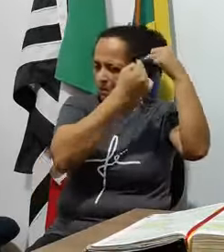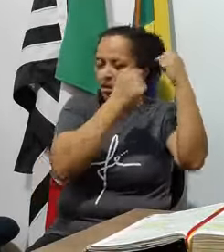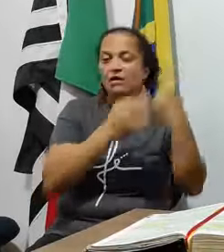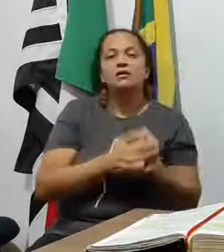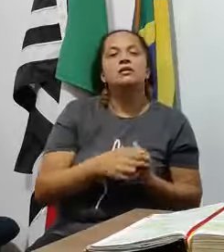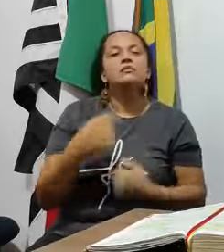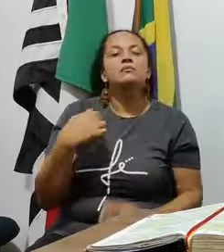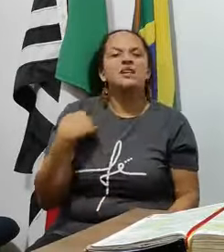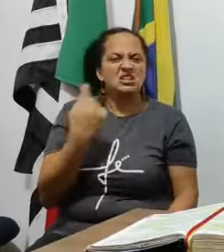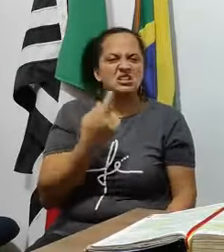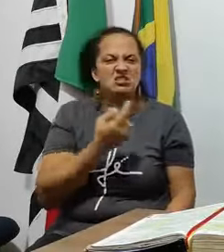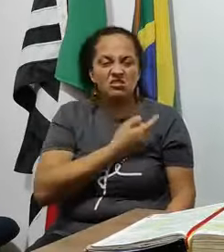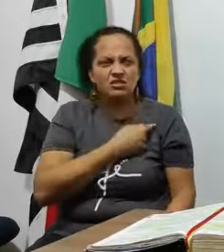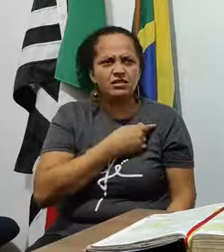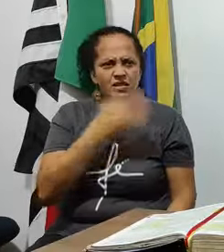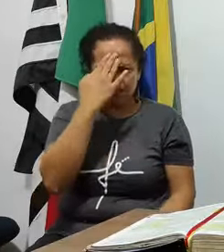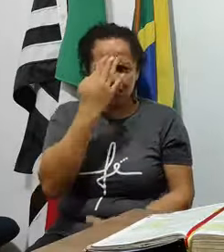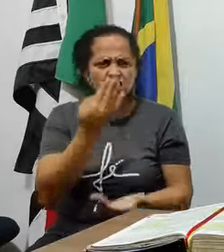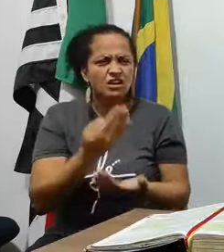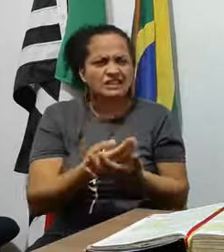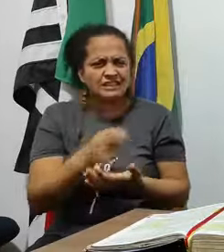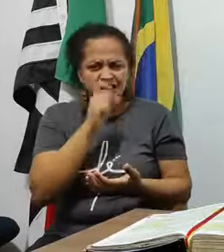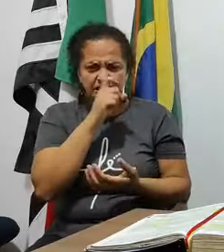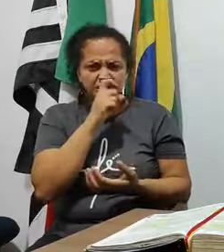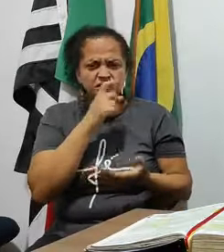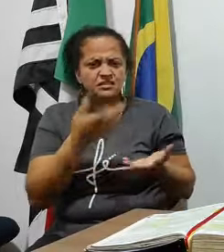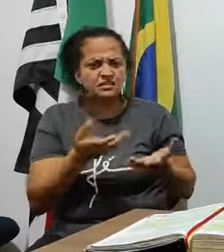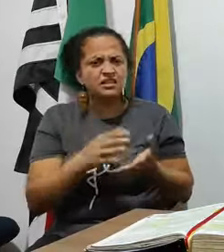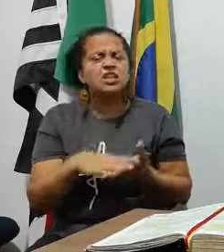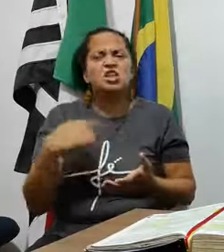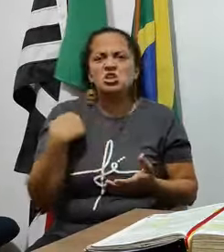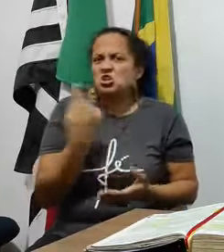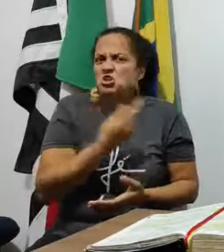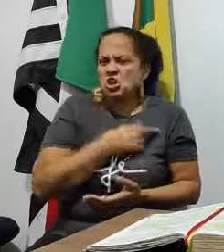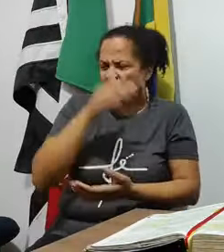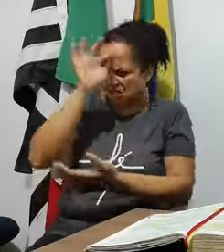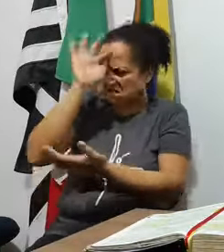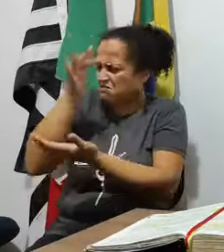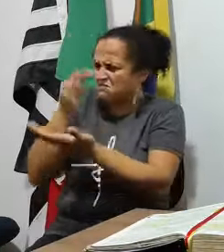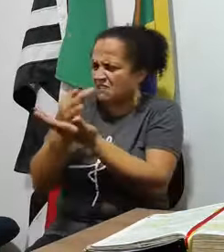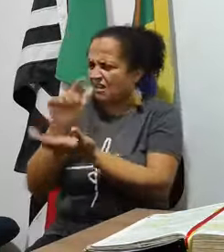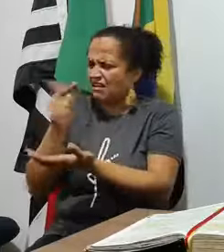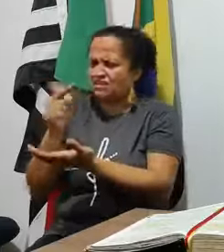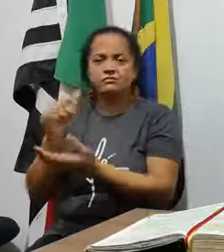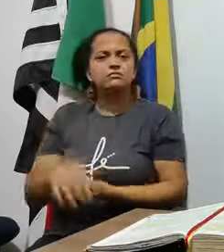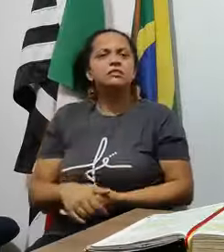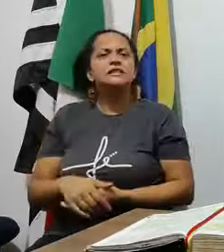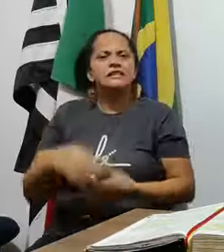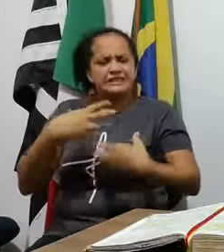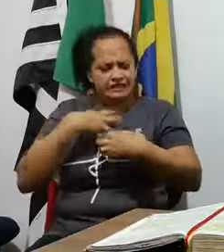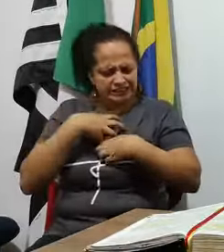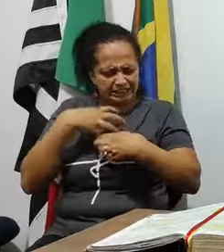de nos enganar, enfraquecer a nossa fé, nos oprimir e